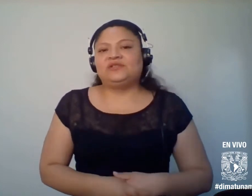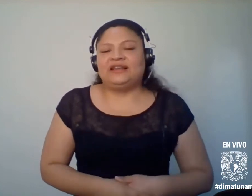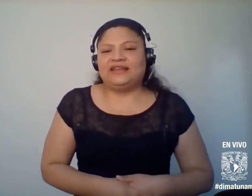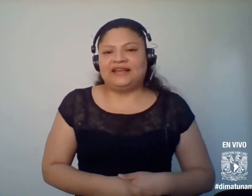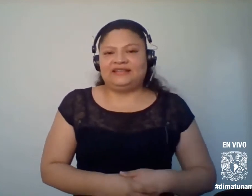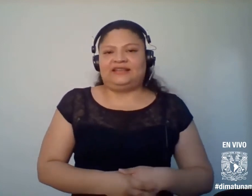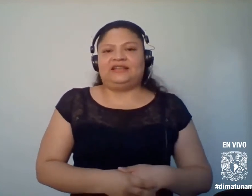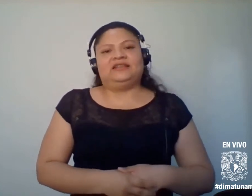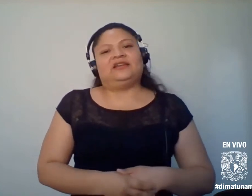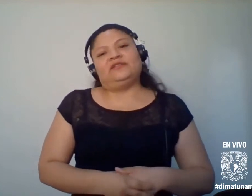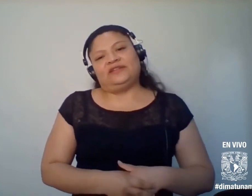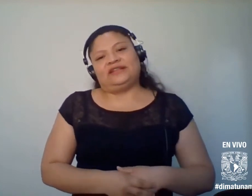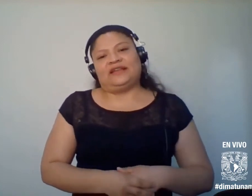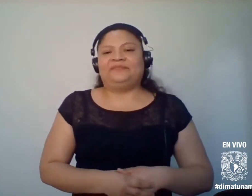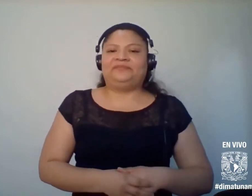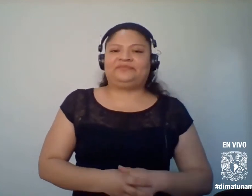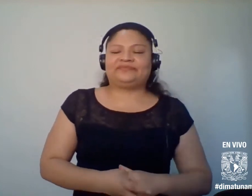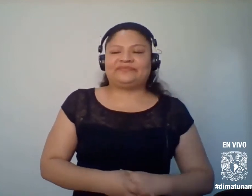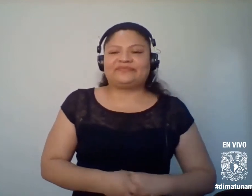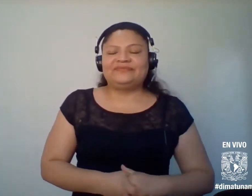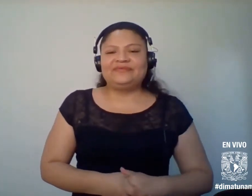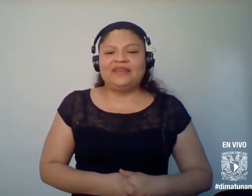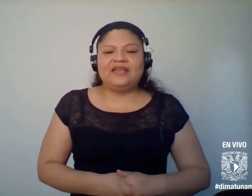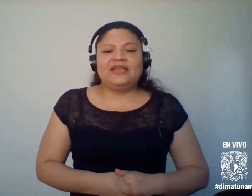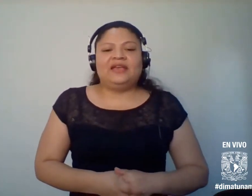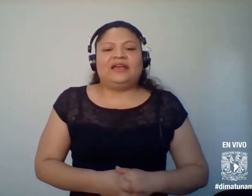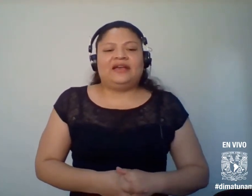de señas cualquier cantidad infinita.